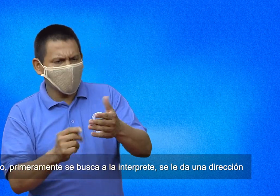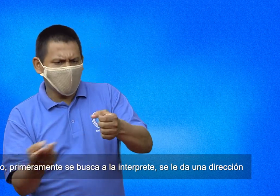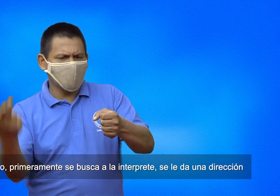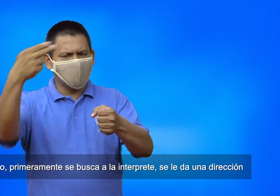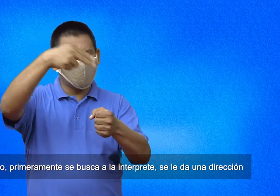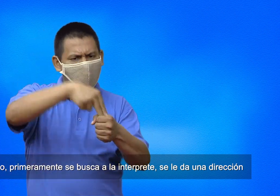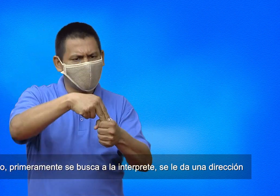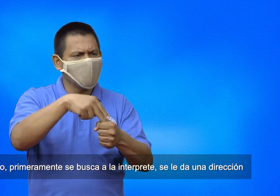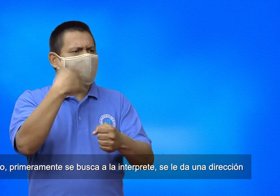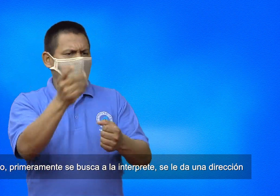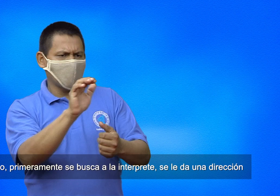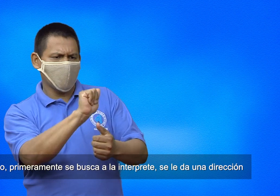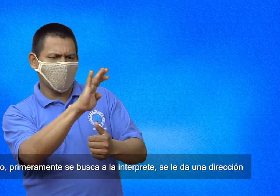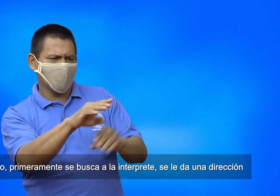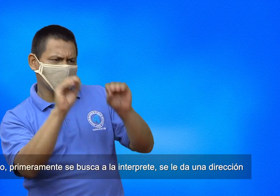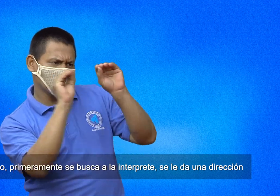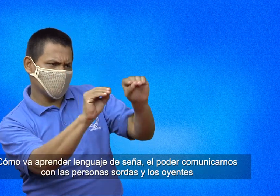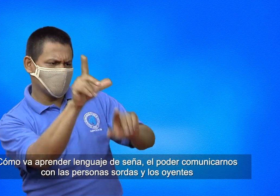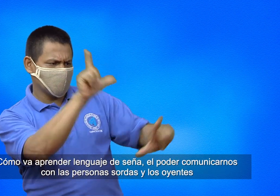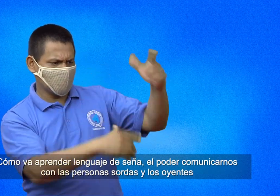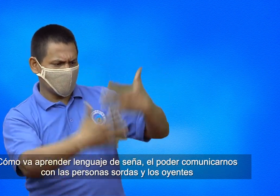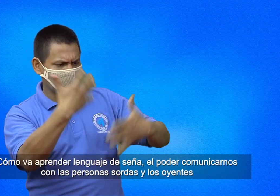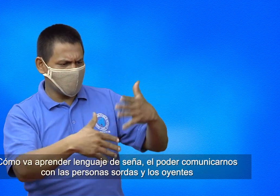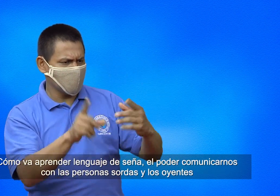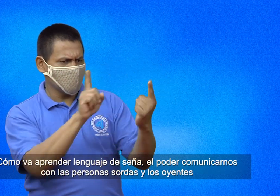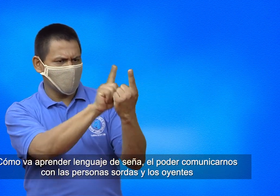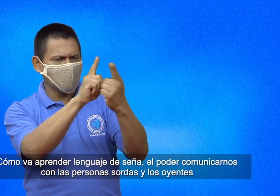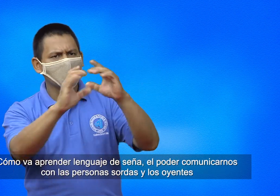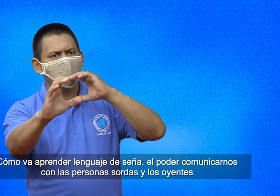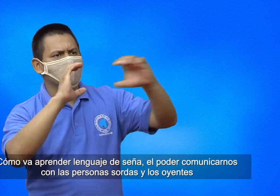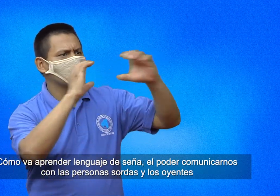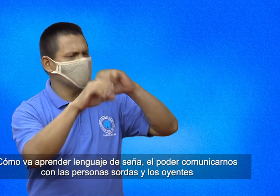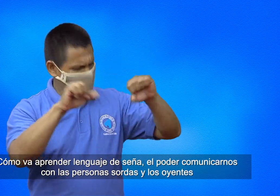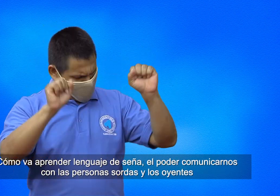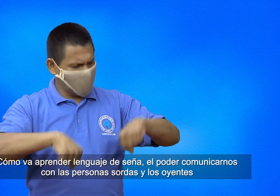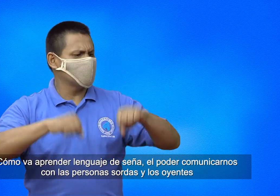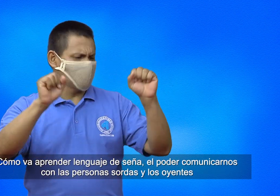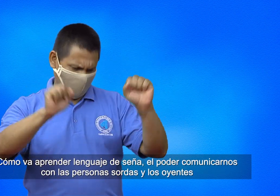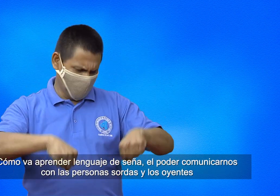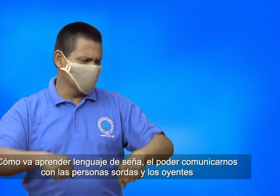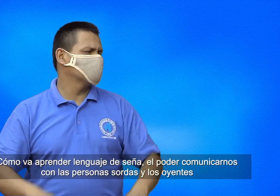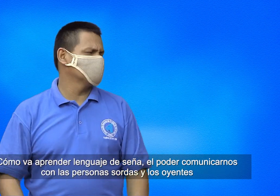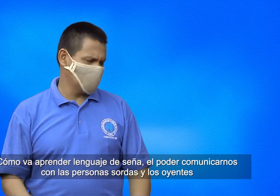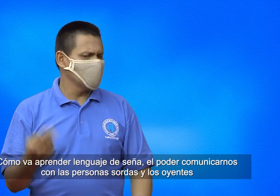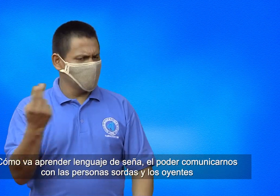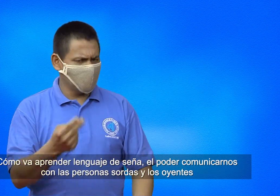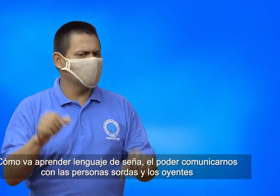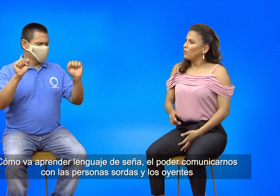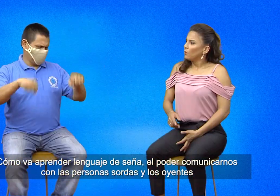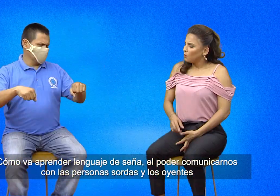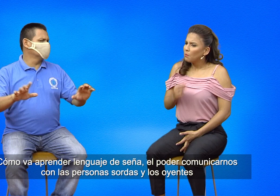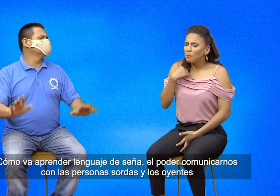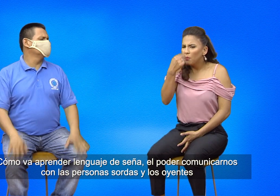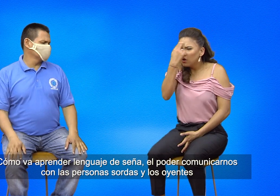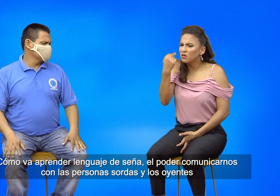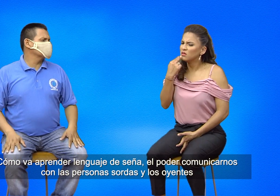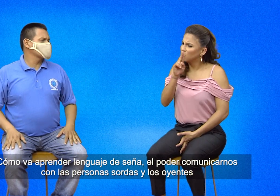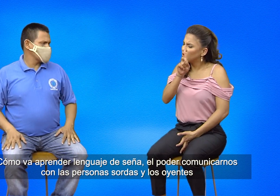dirección es como aprender lenguaje de señas el poder comunicarnos con las personas sordas y oyentes